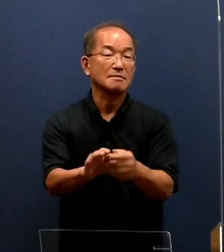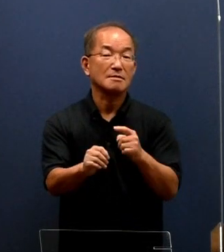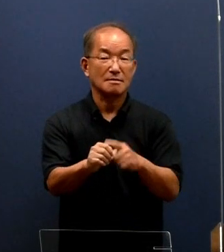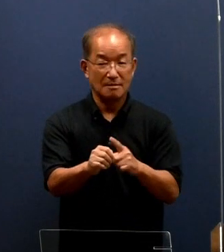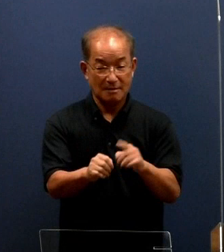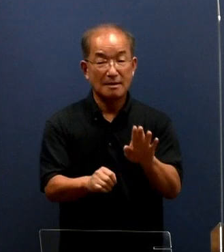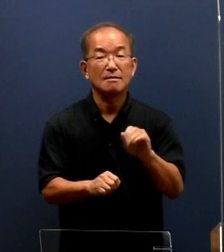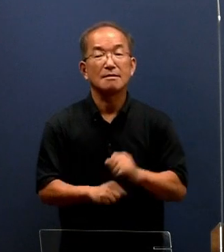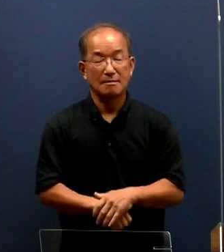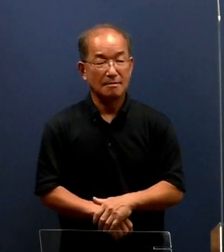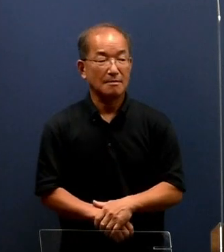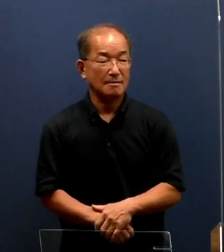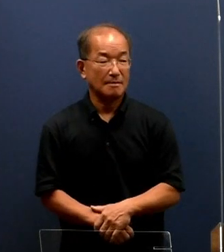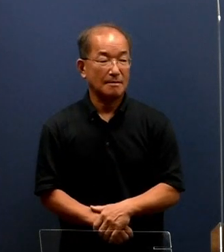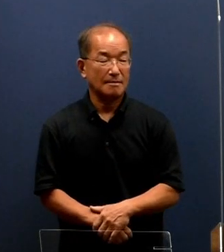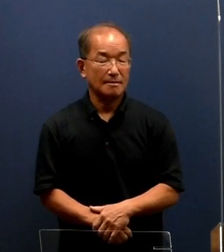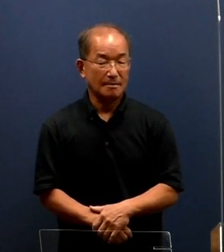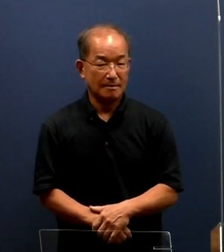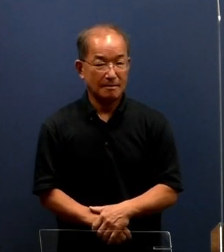すみません。